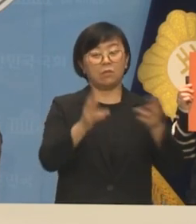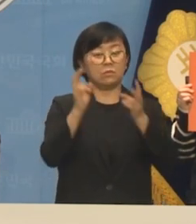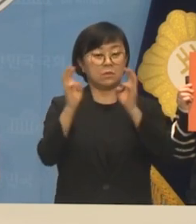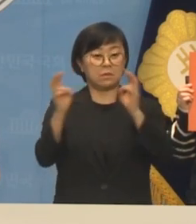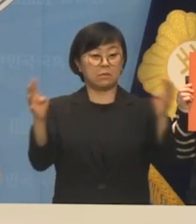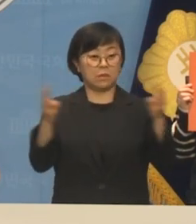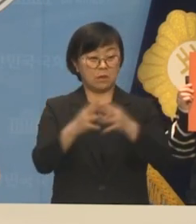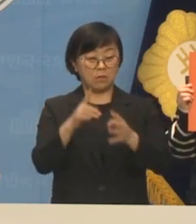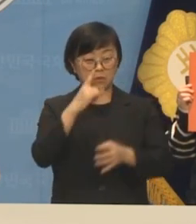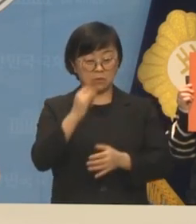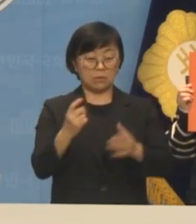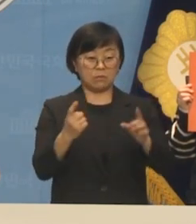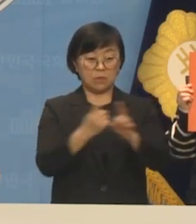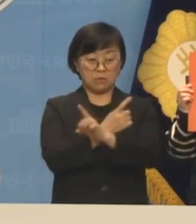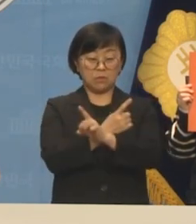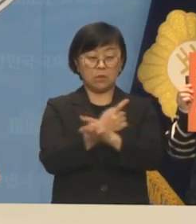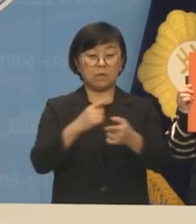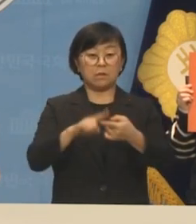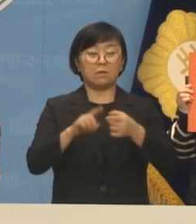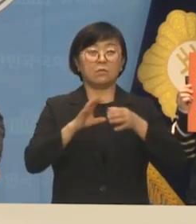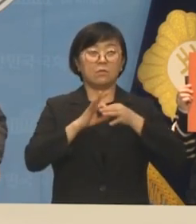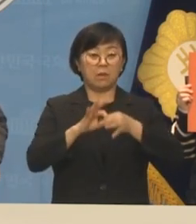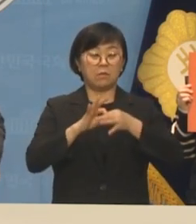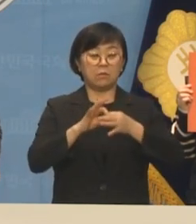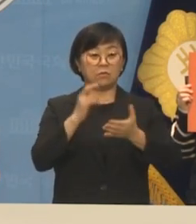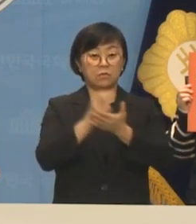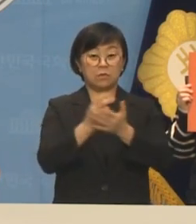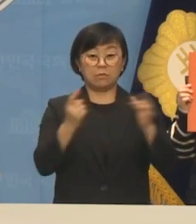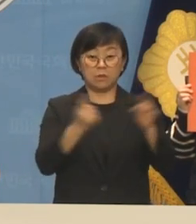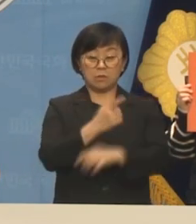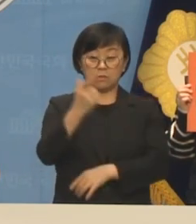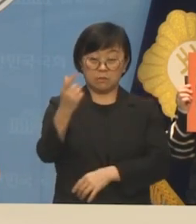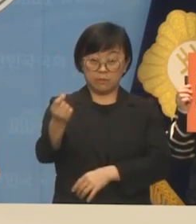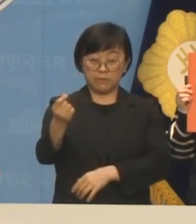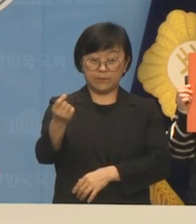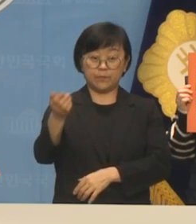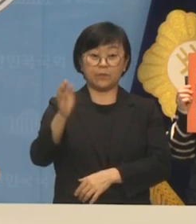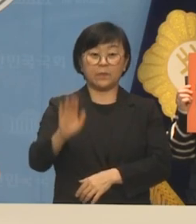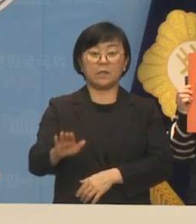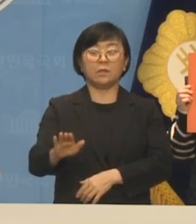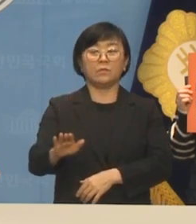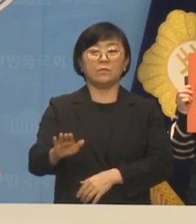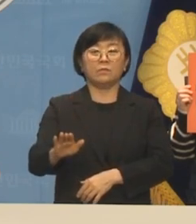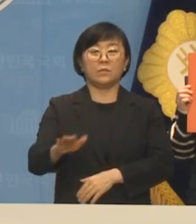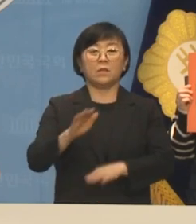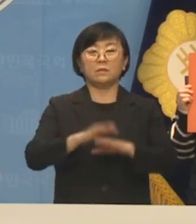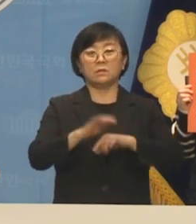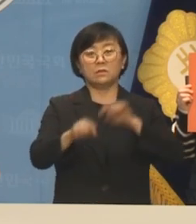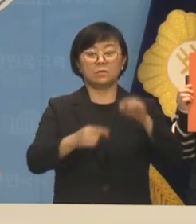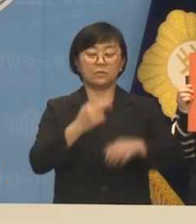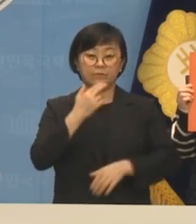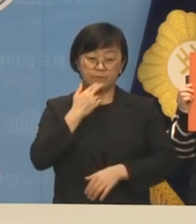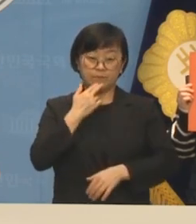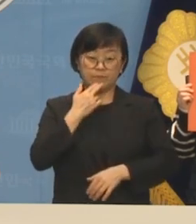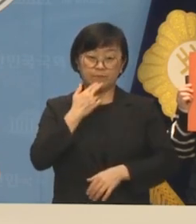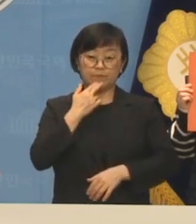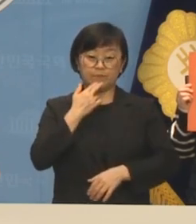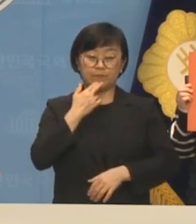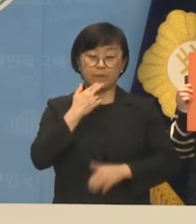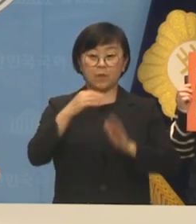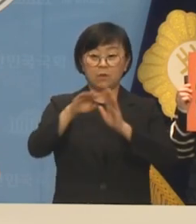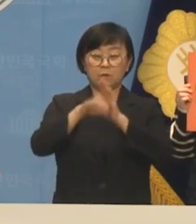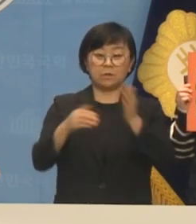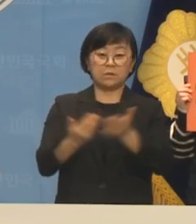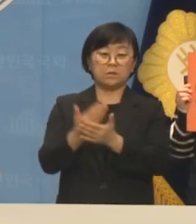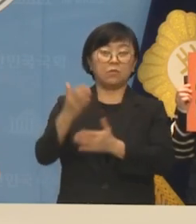합의하고 정관을 바꾸고 이 관련 규정을 바꿨음에도 불구하고 이것을 이행하지 않고 있는